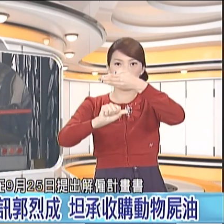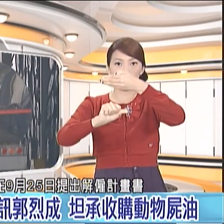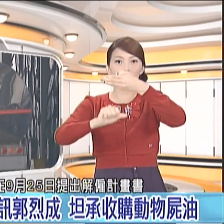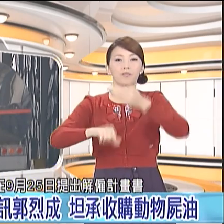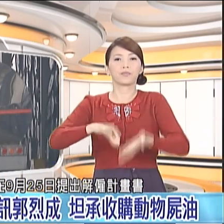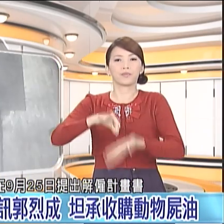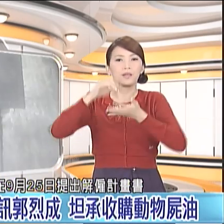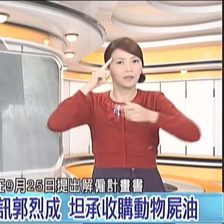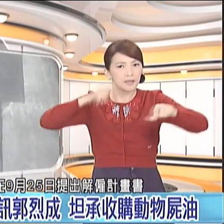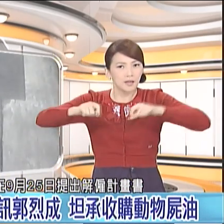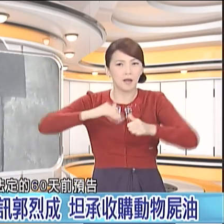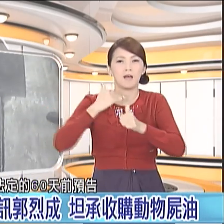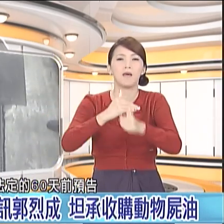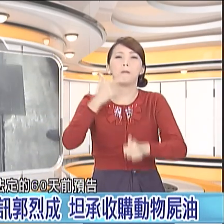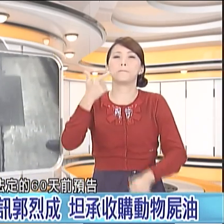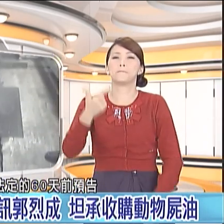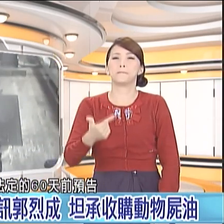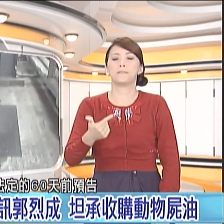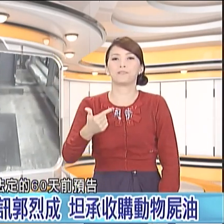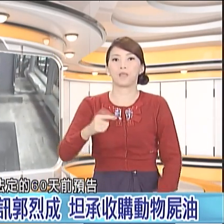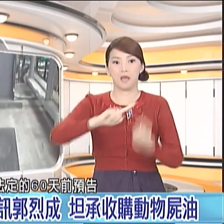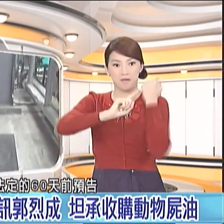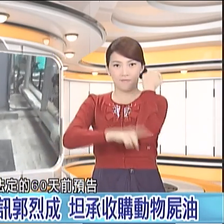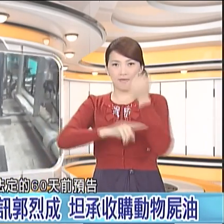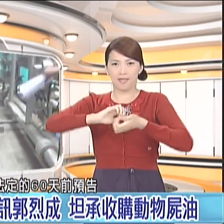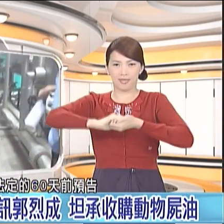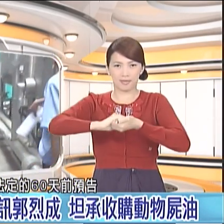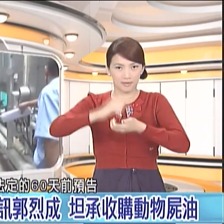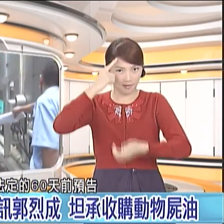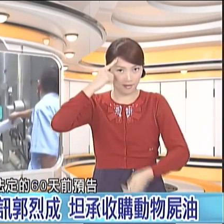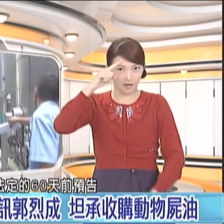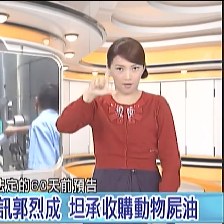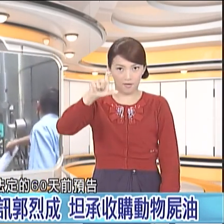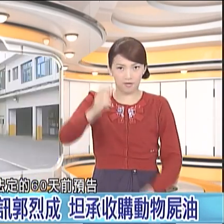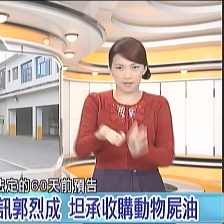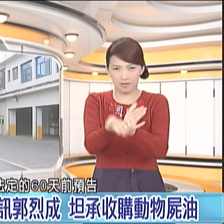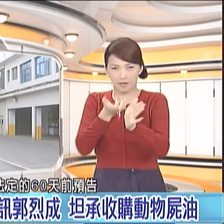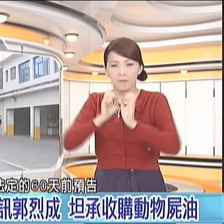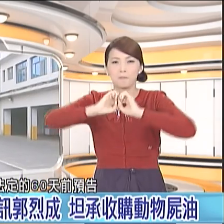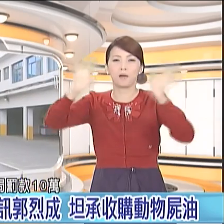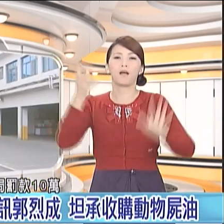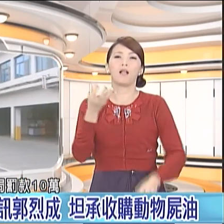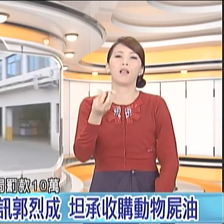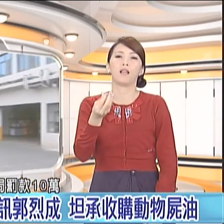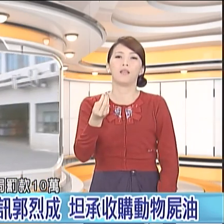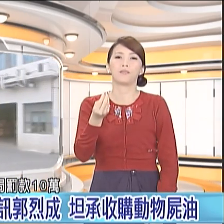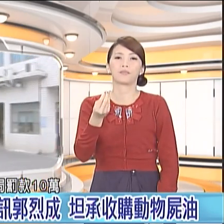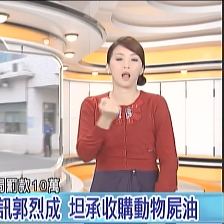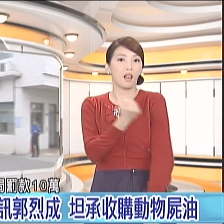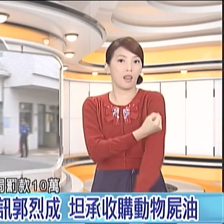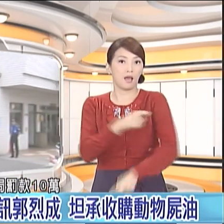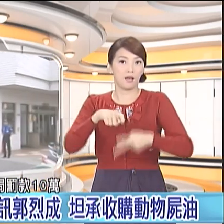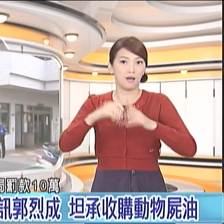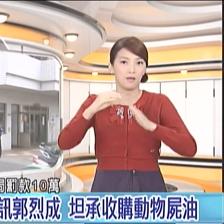书，并没有在法定的60天前预告，遭到了劳工局罚款